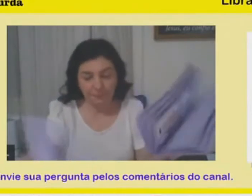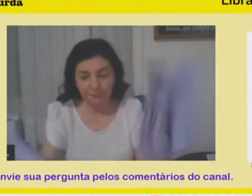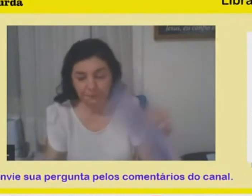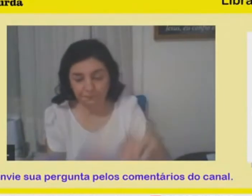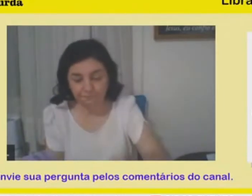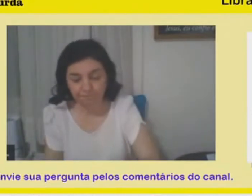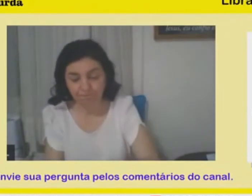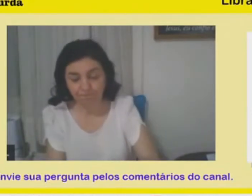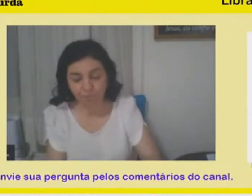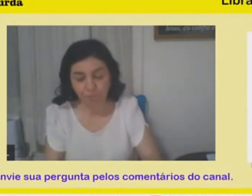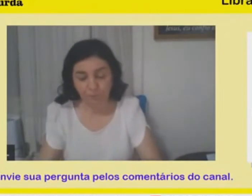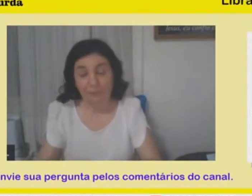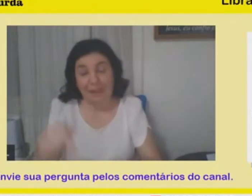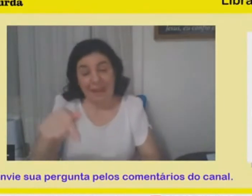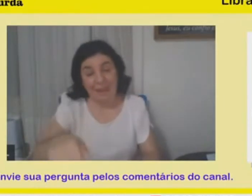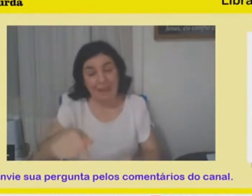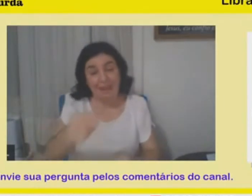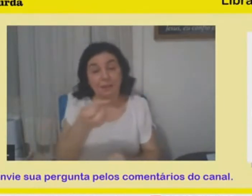certo?